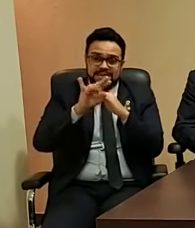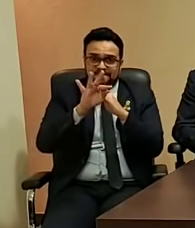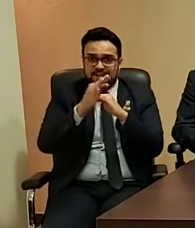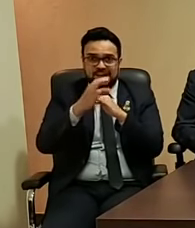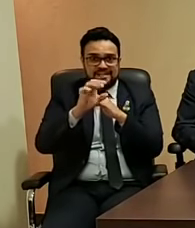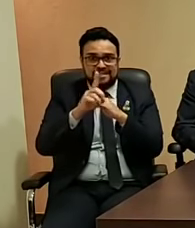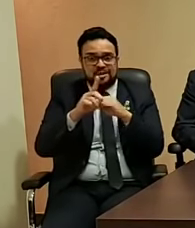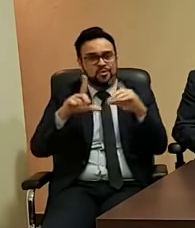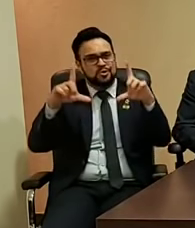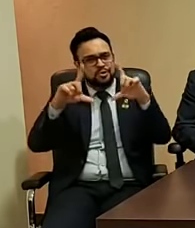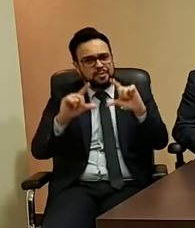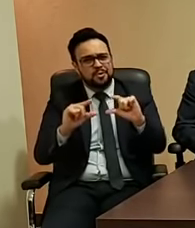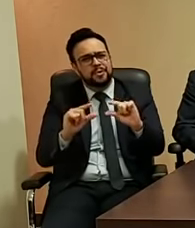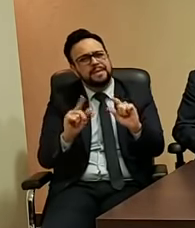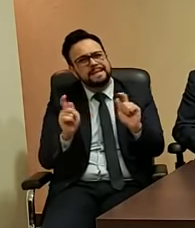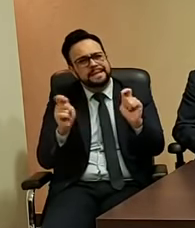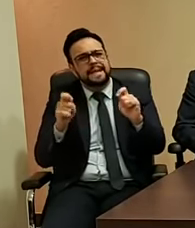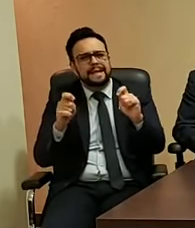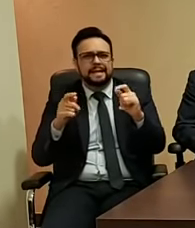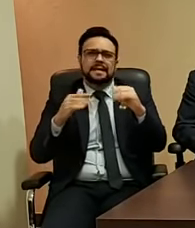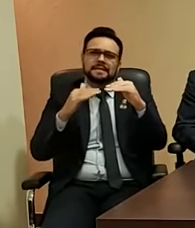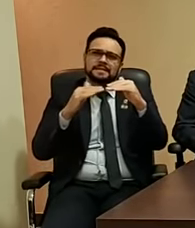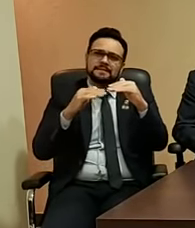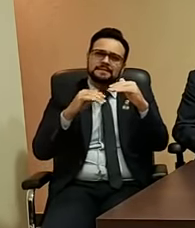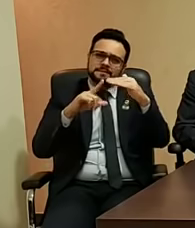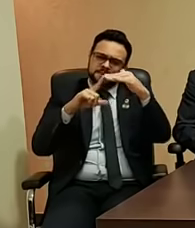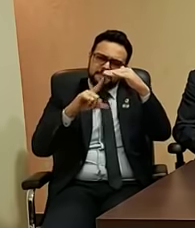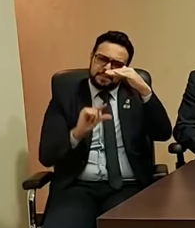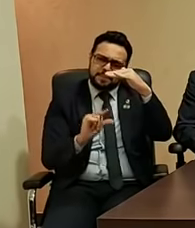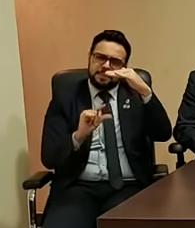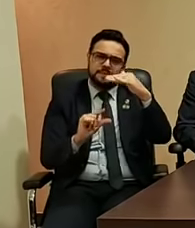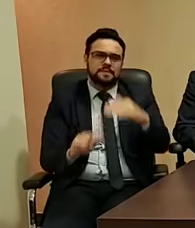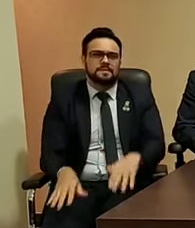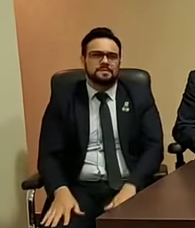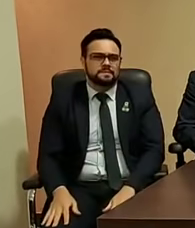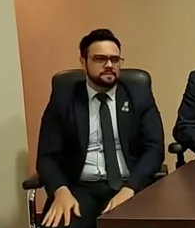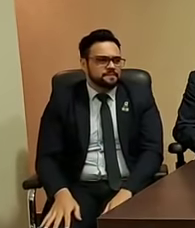folga, tem uma chance de diminuir abaixo do,